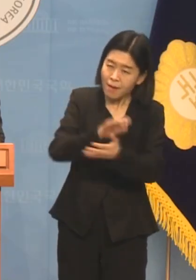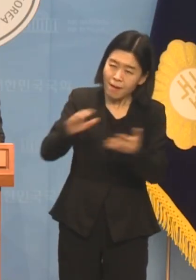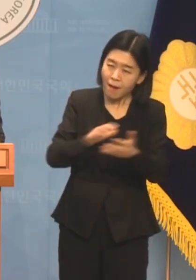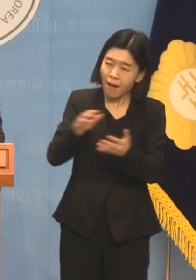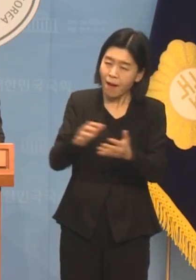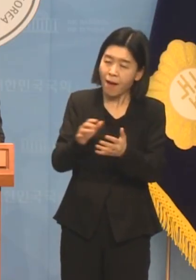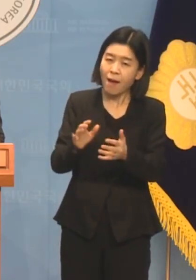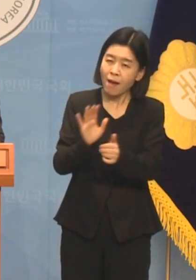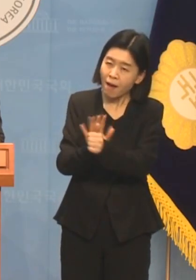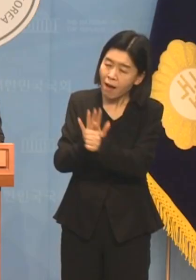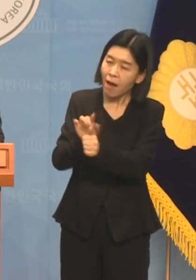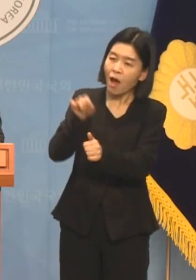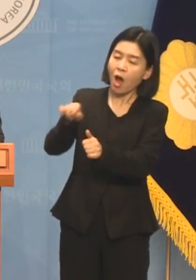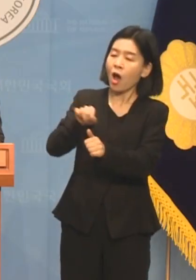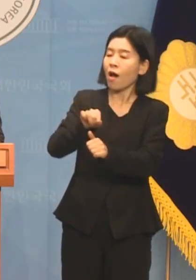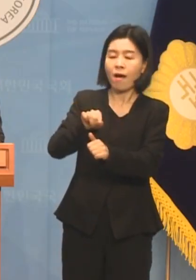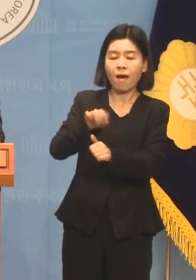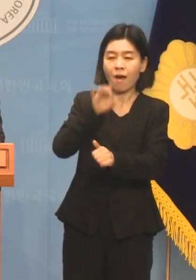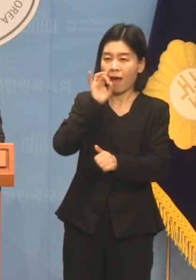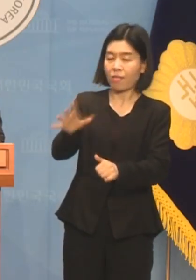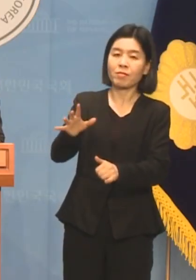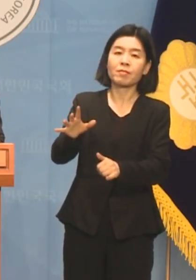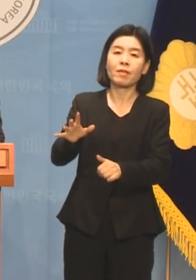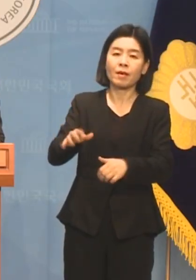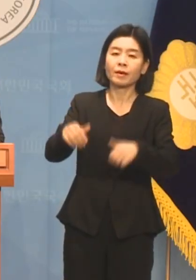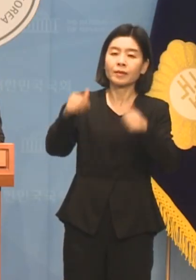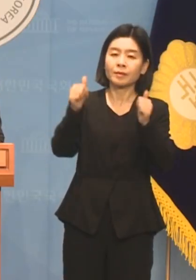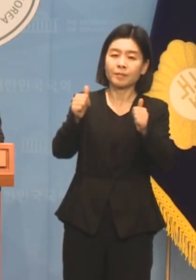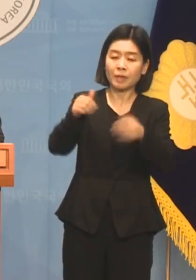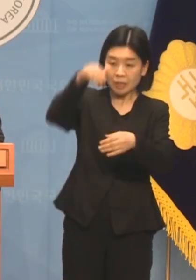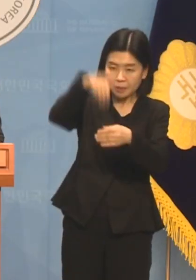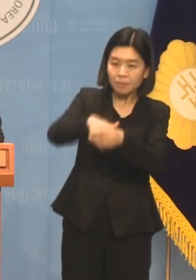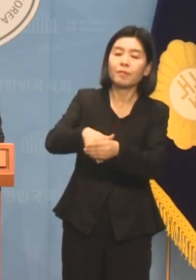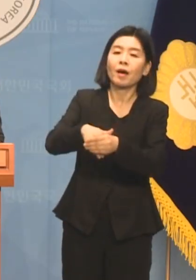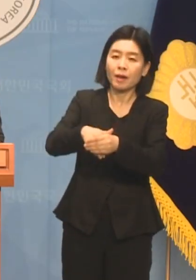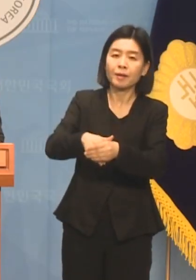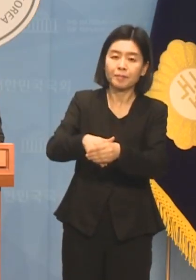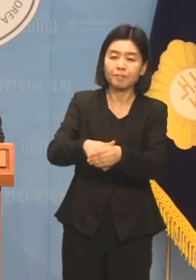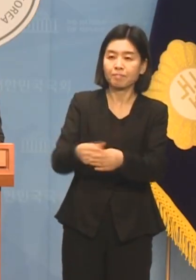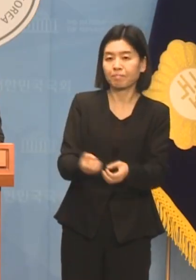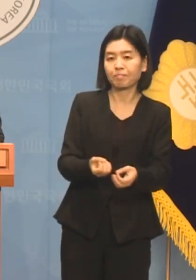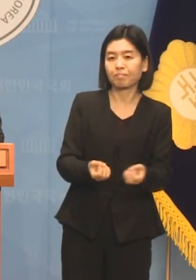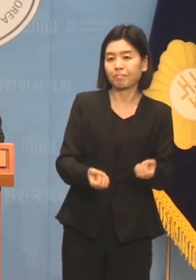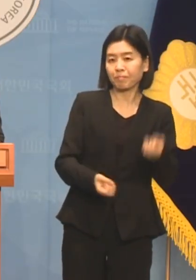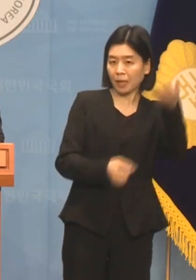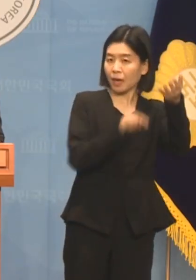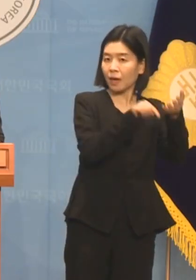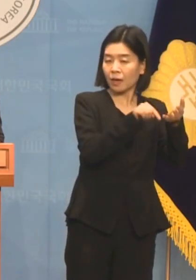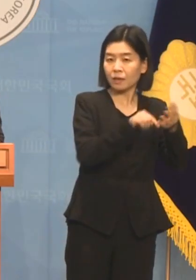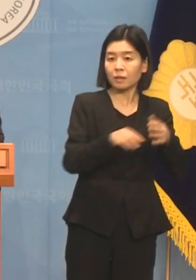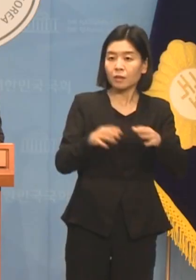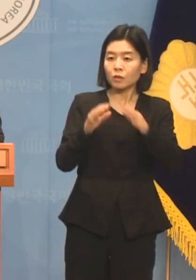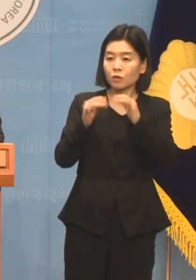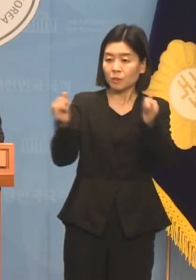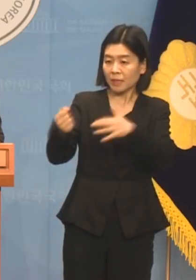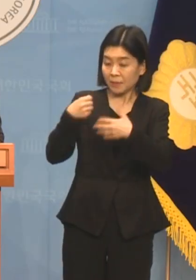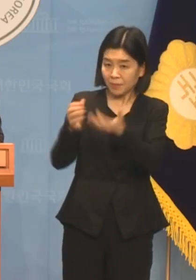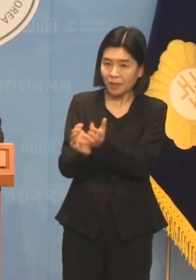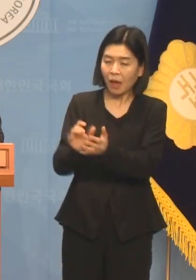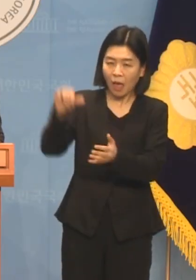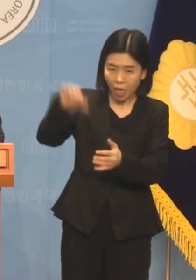보여주셨습니다. 국민의힘은 이번 선거 결과를 제대로 직시해야 할 것입니다.